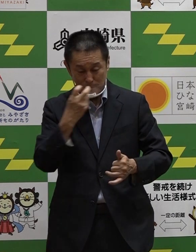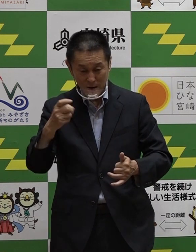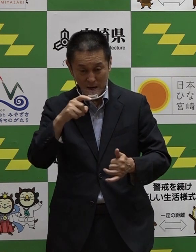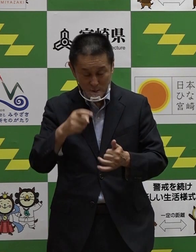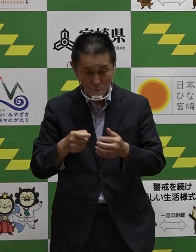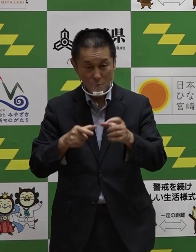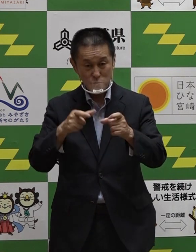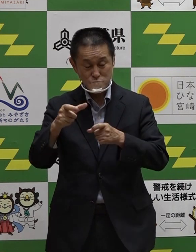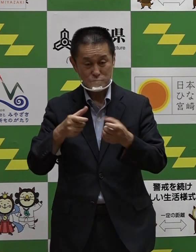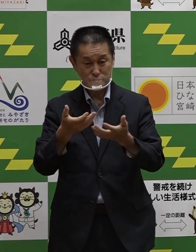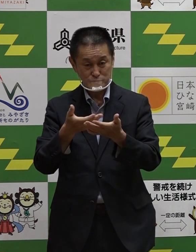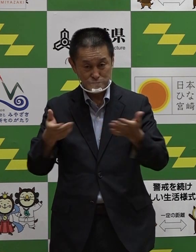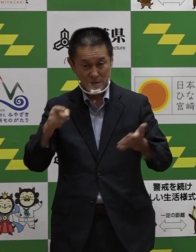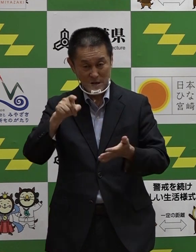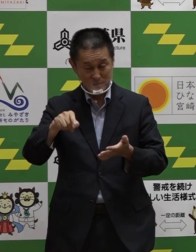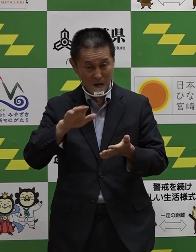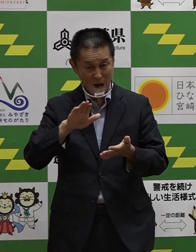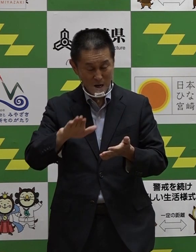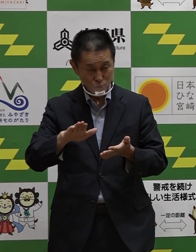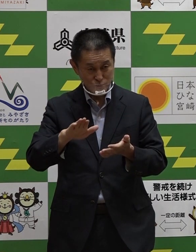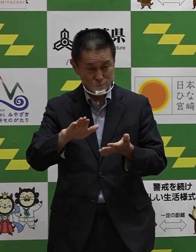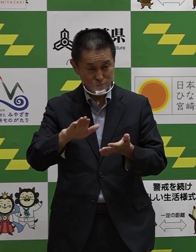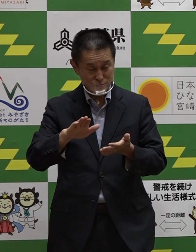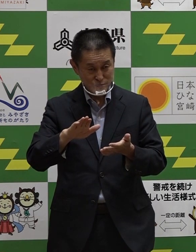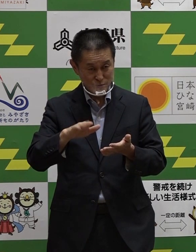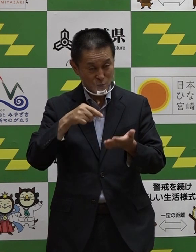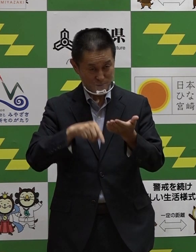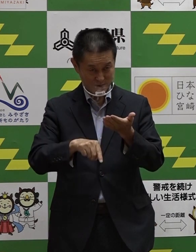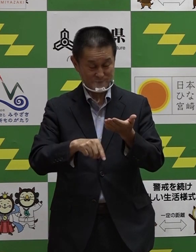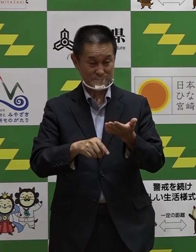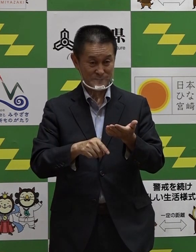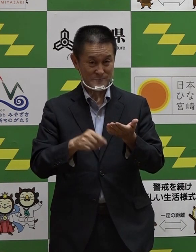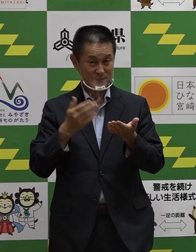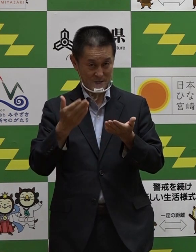華街とかそういった理解でよろしいんですか。